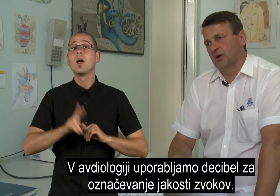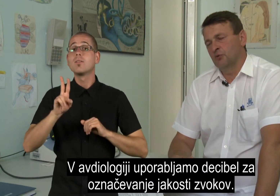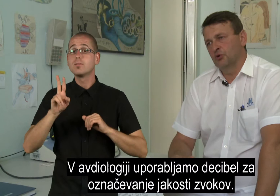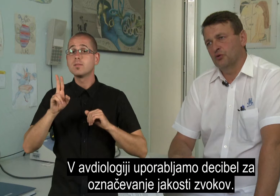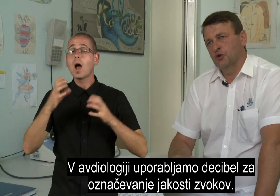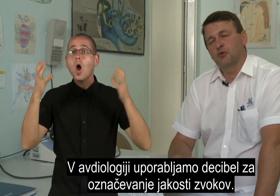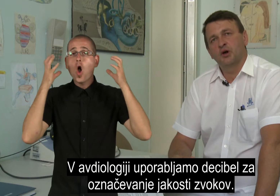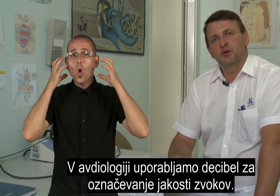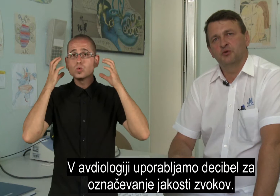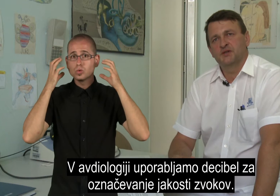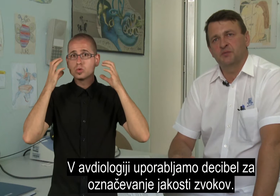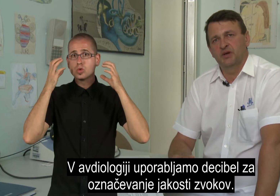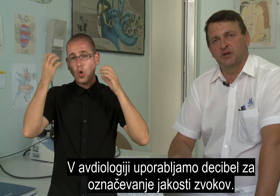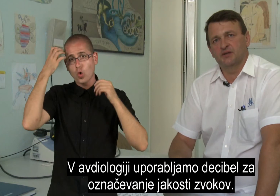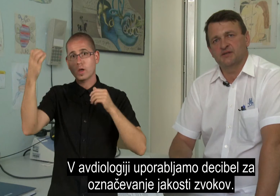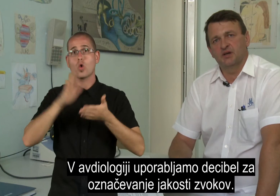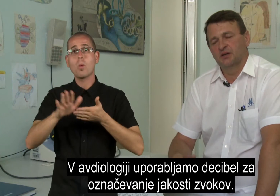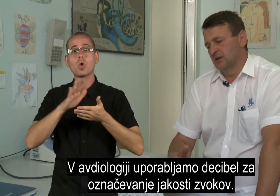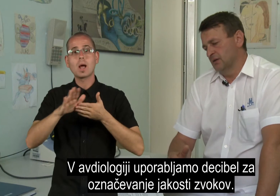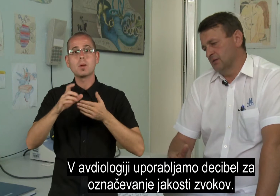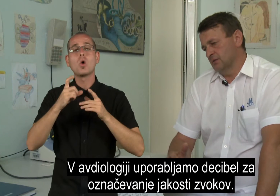V audiologiji uporabljamo decibele